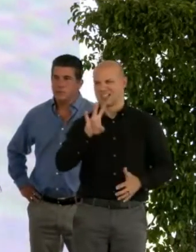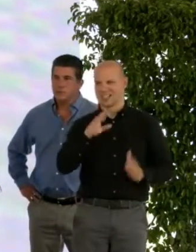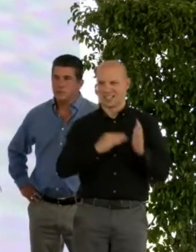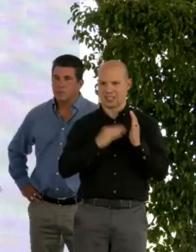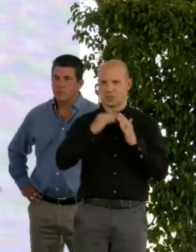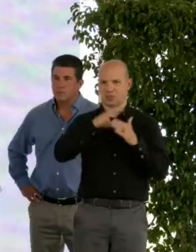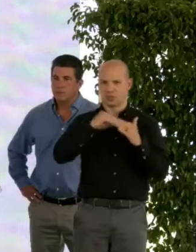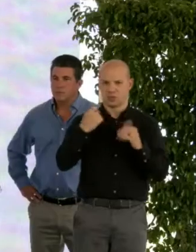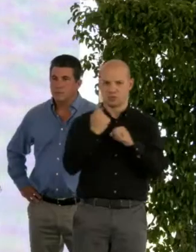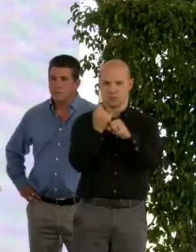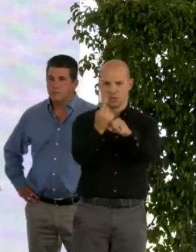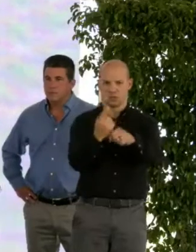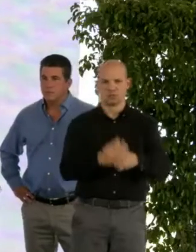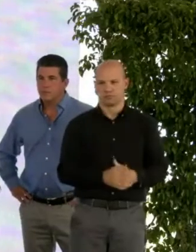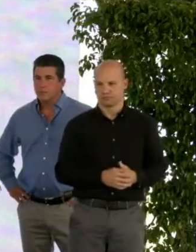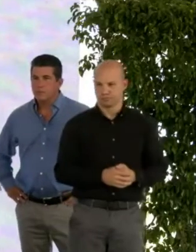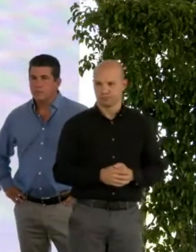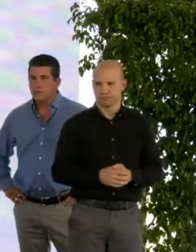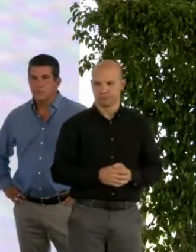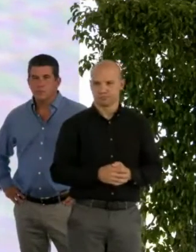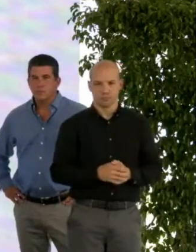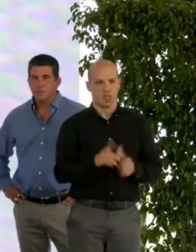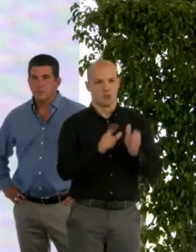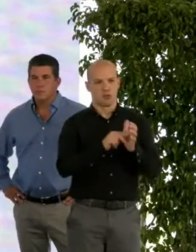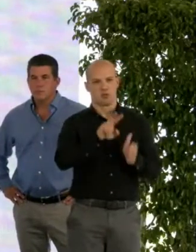año. El vocero.